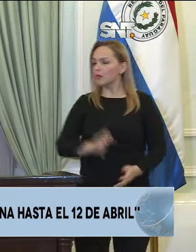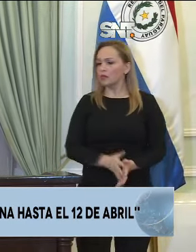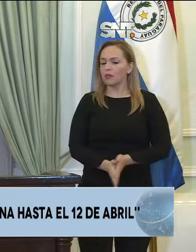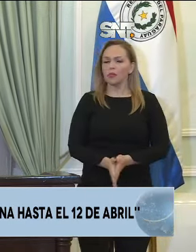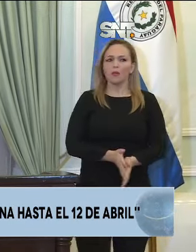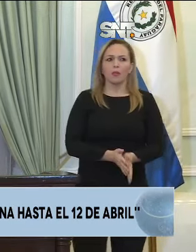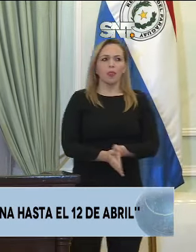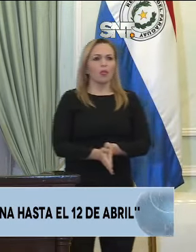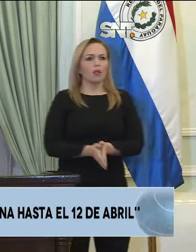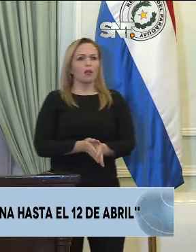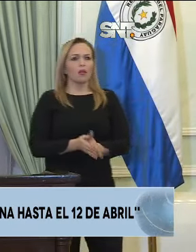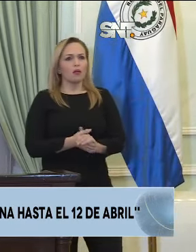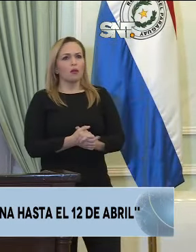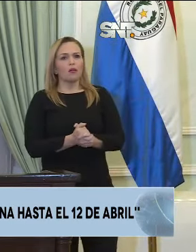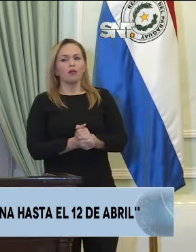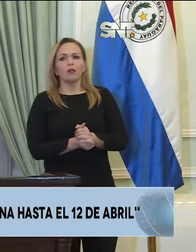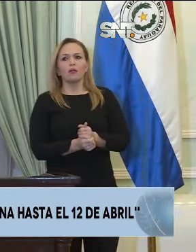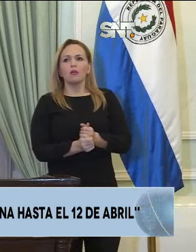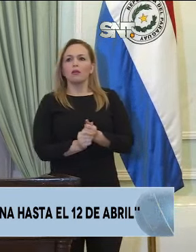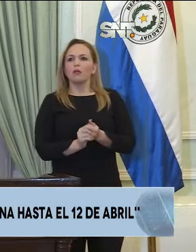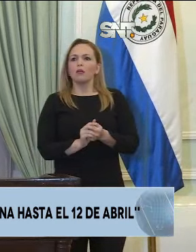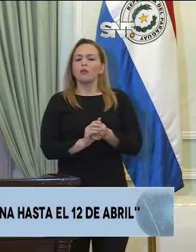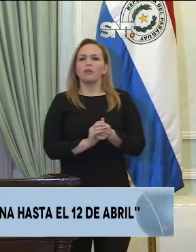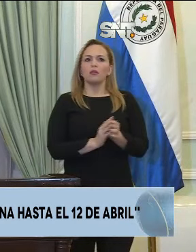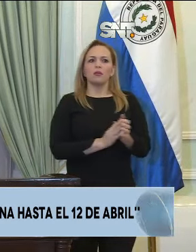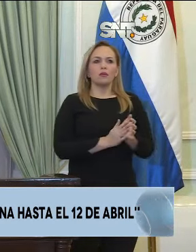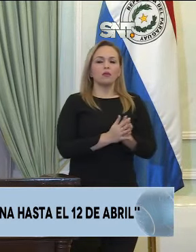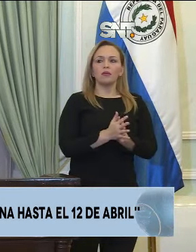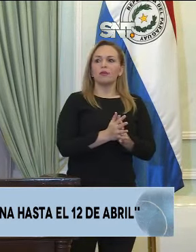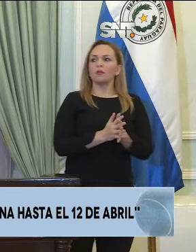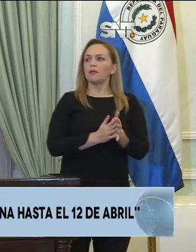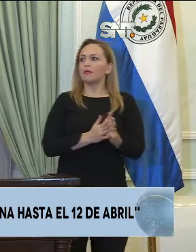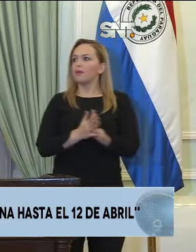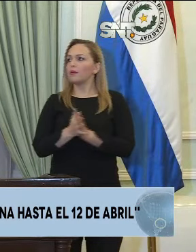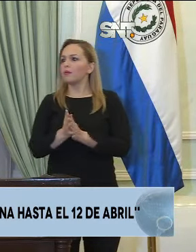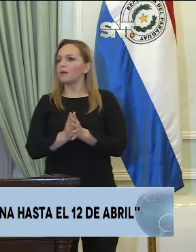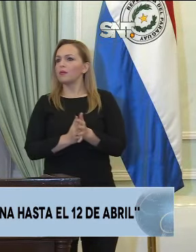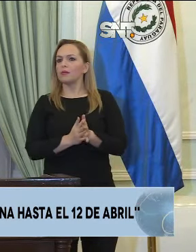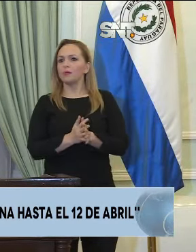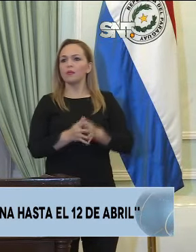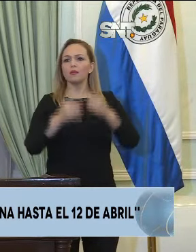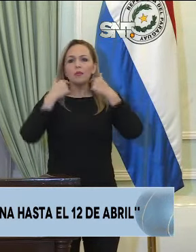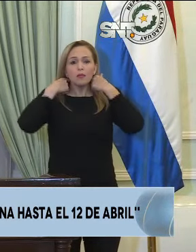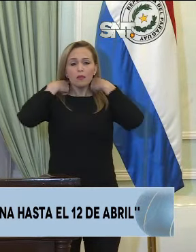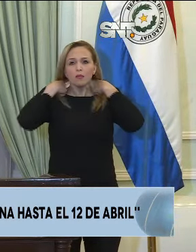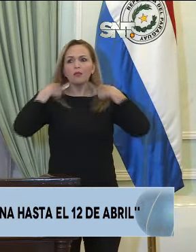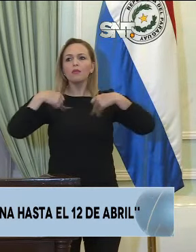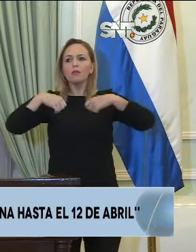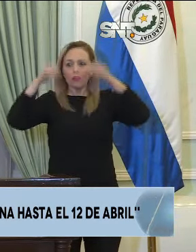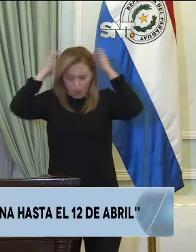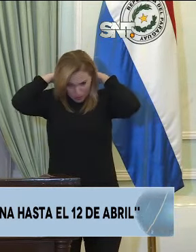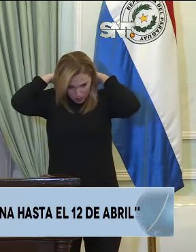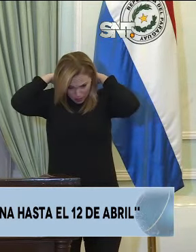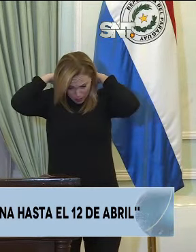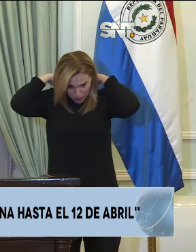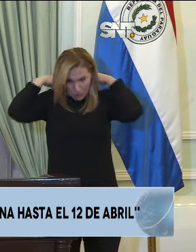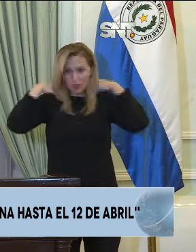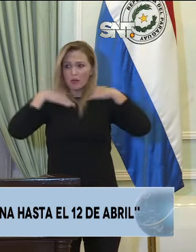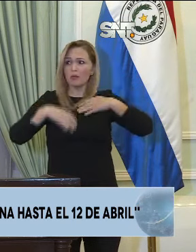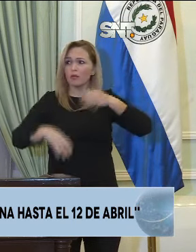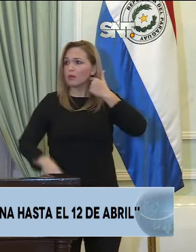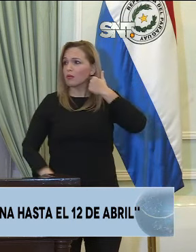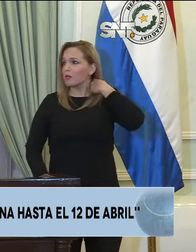a los responsables de las palabras que van a guardar principalmente los detalles de lo dispuesto por el presidente. es intérprete de lenguas,